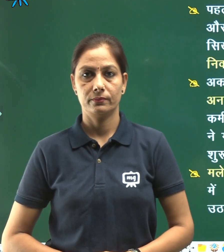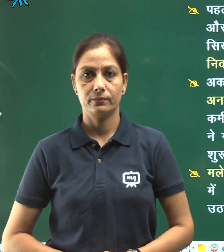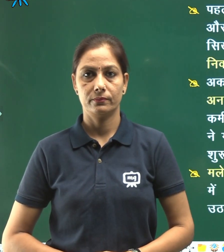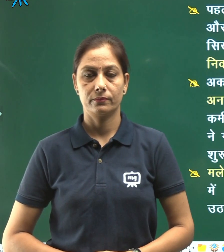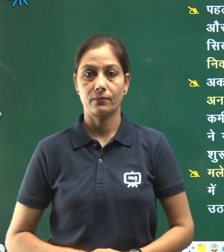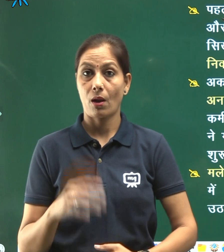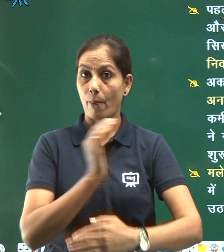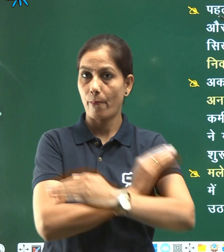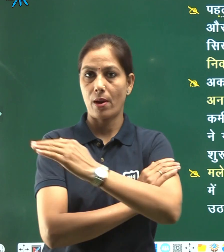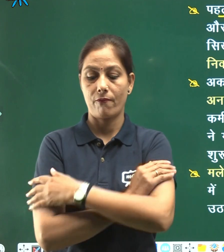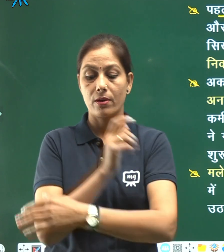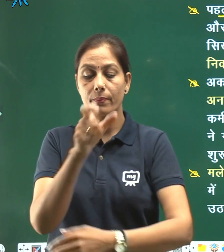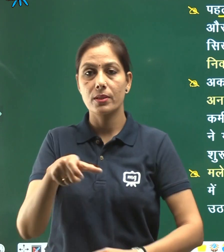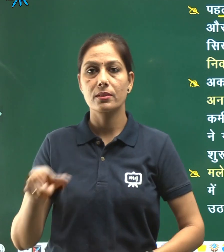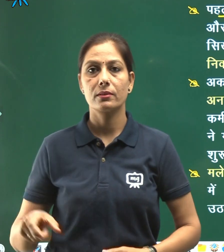पहलवान